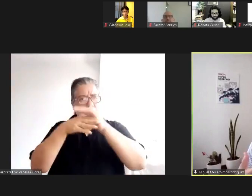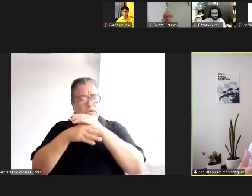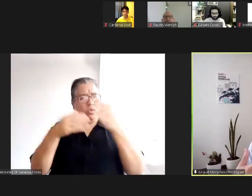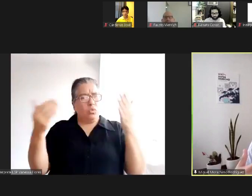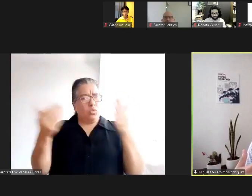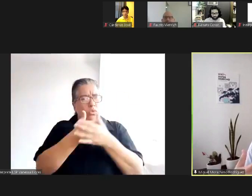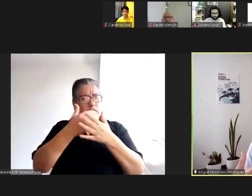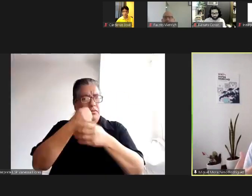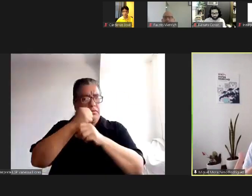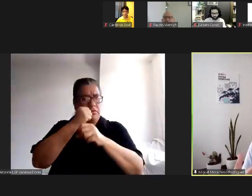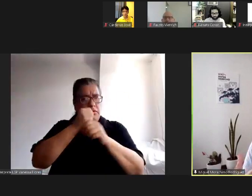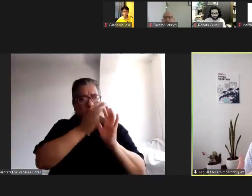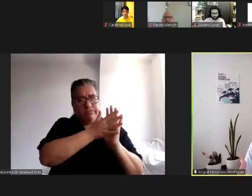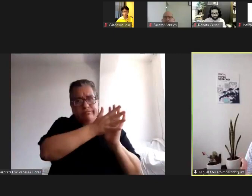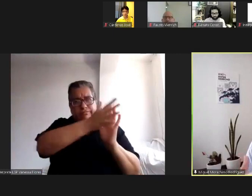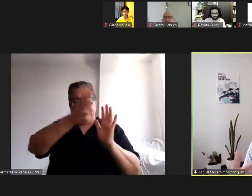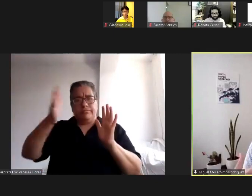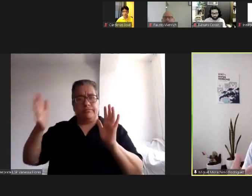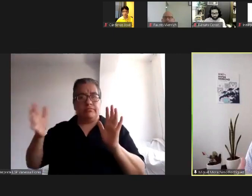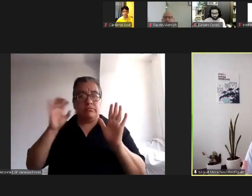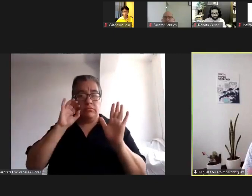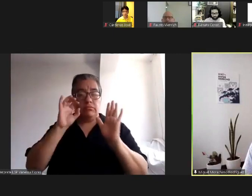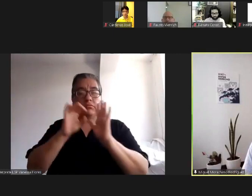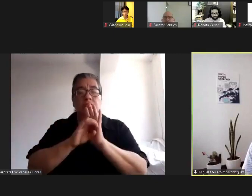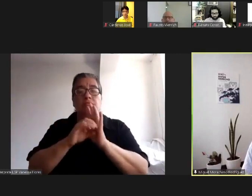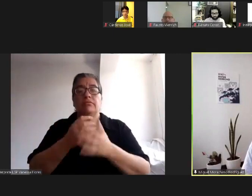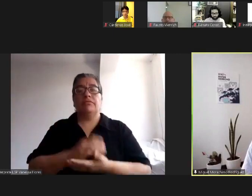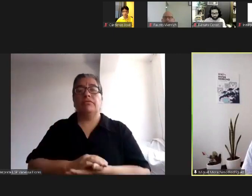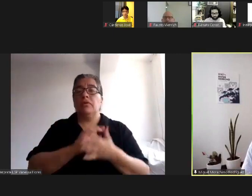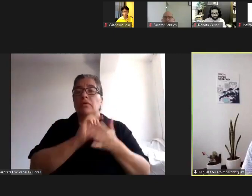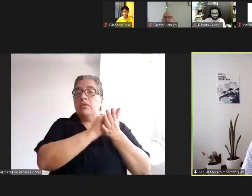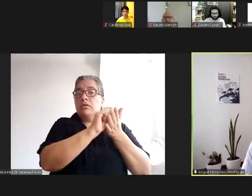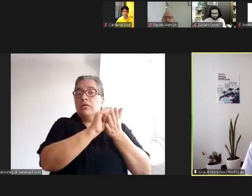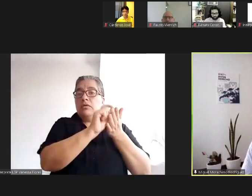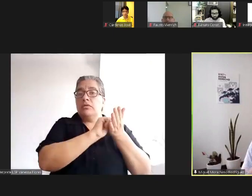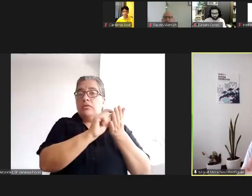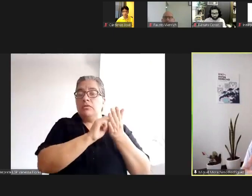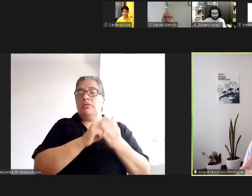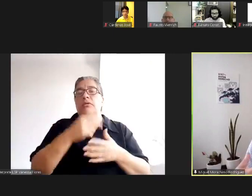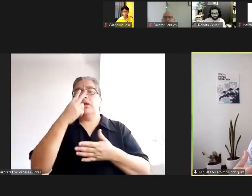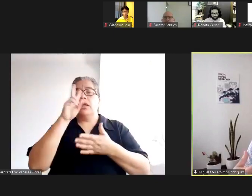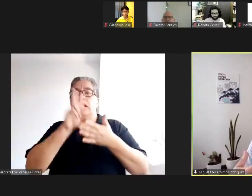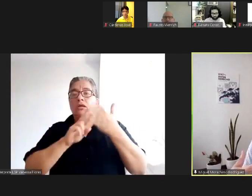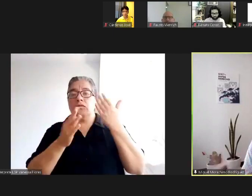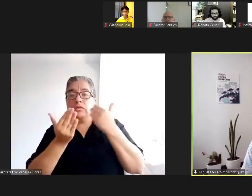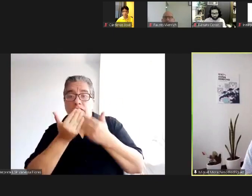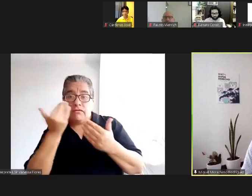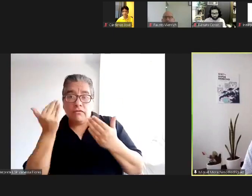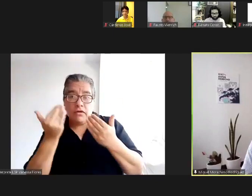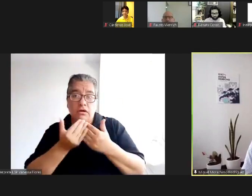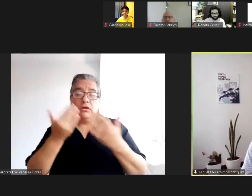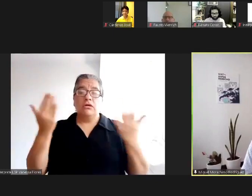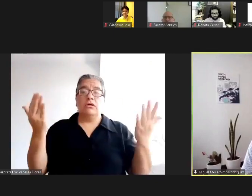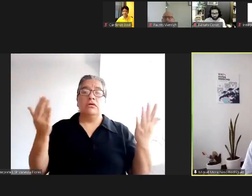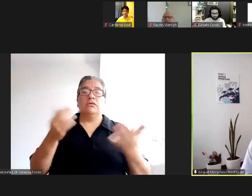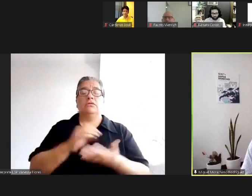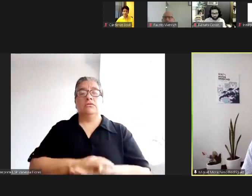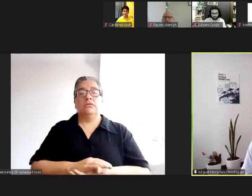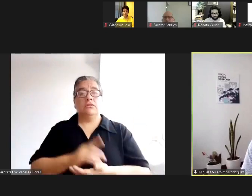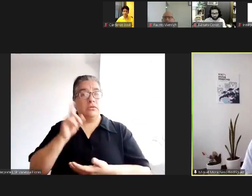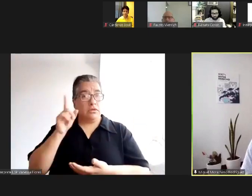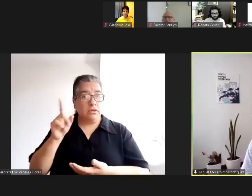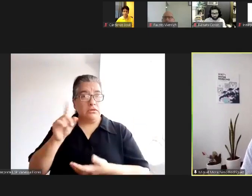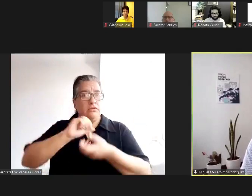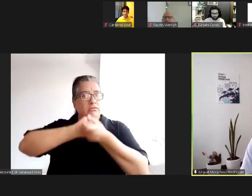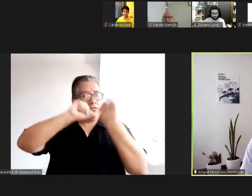como el pasar los textos a lectura fácil, por ejemplo, ¿no? Que eso sería una transformación